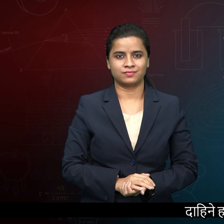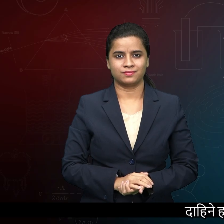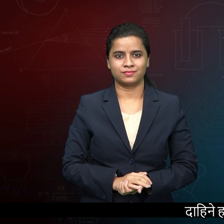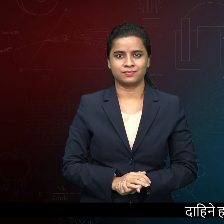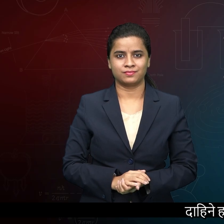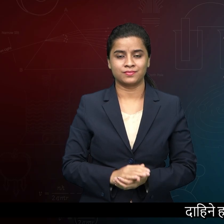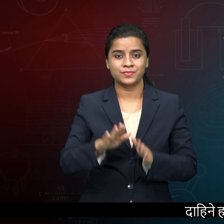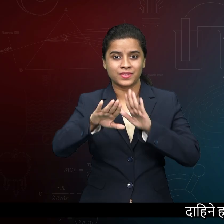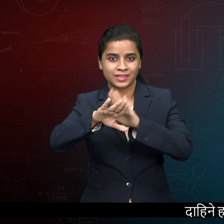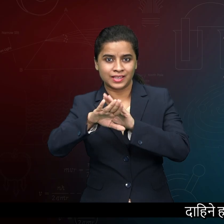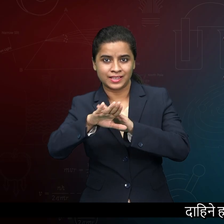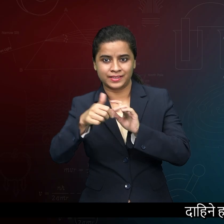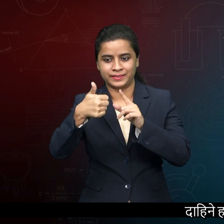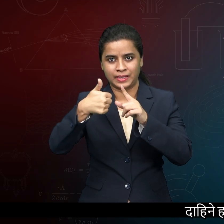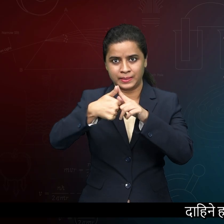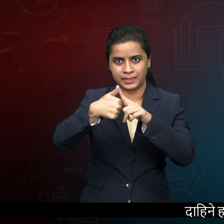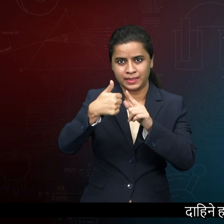दाहिने हाथ के अंगूठे का नियम।